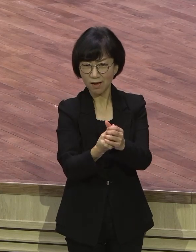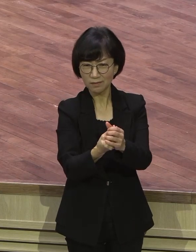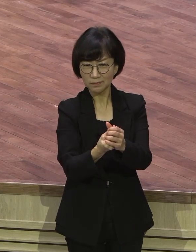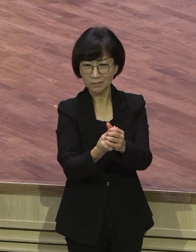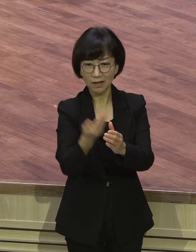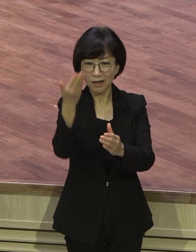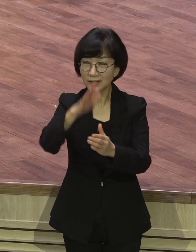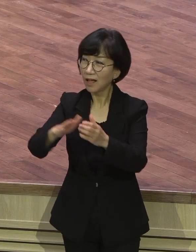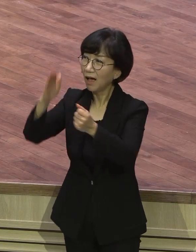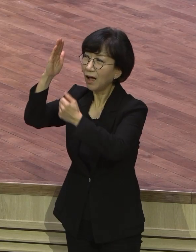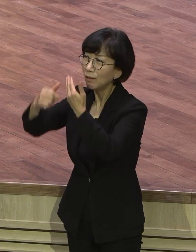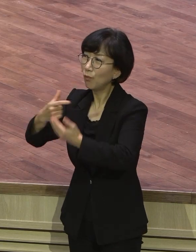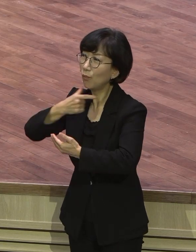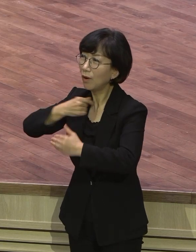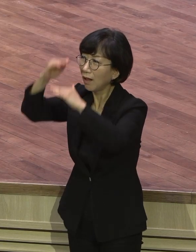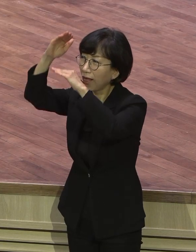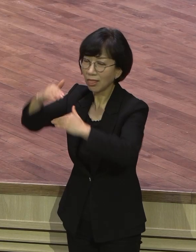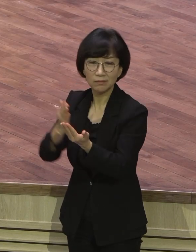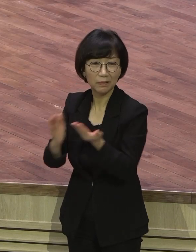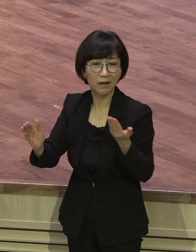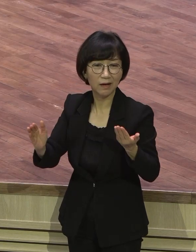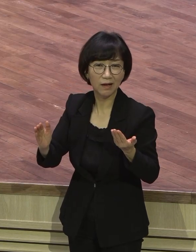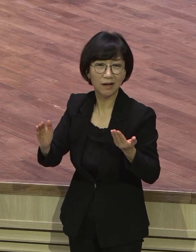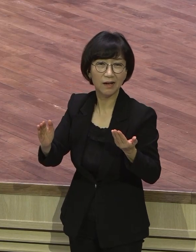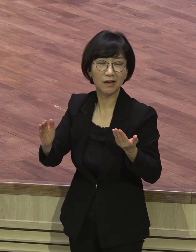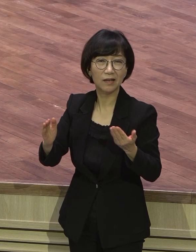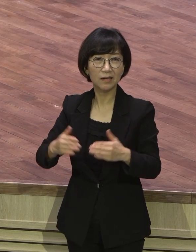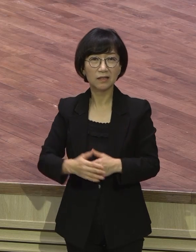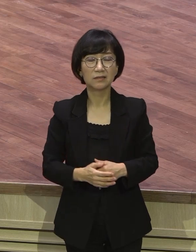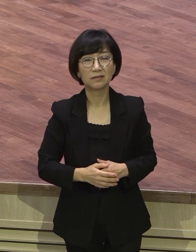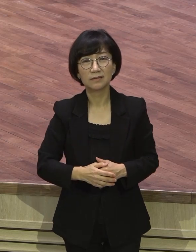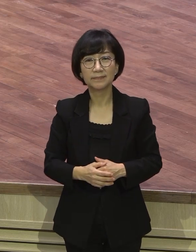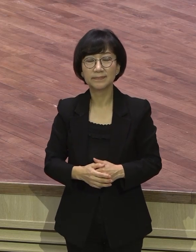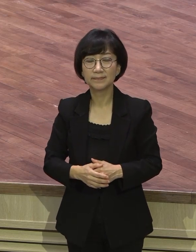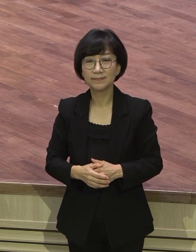하나님이 원하시는 것이 아니다. 거예요.